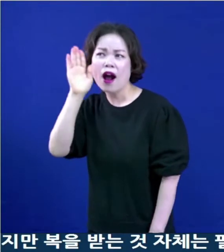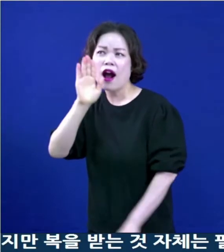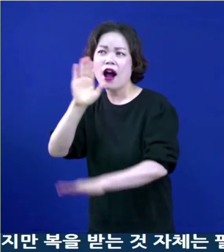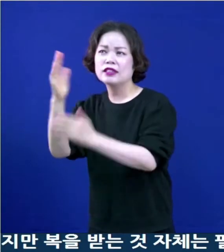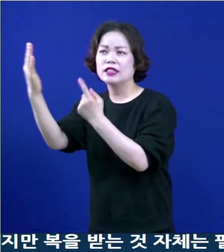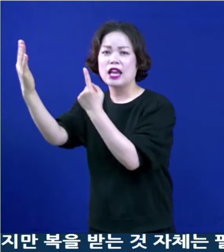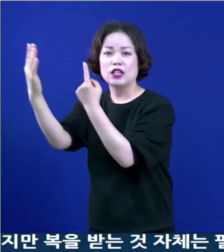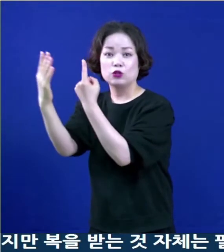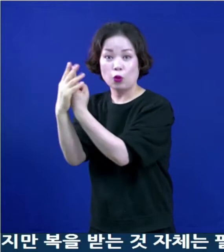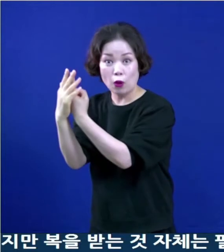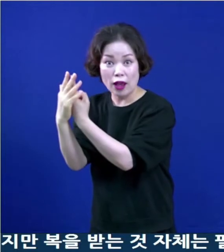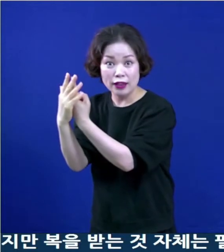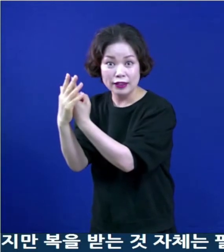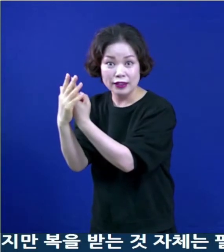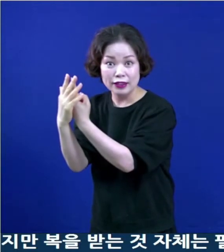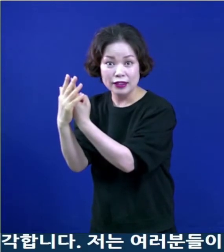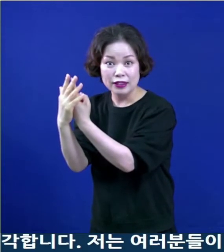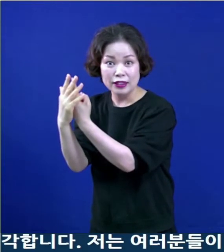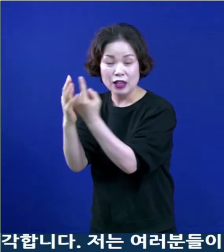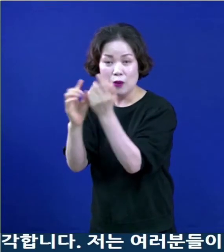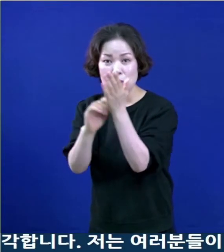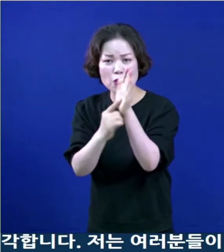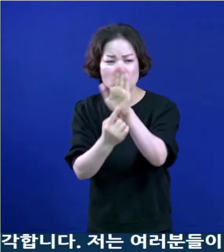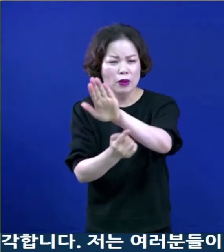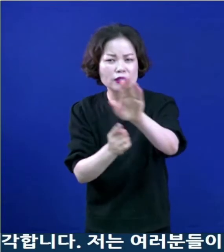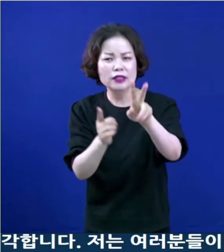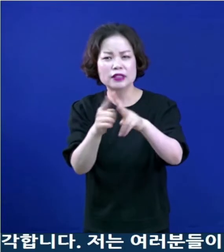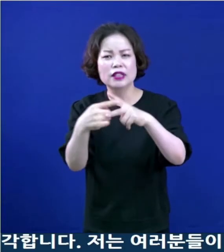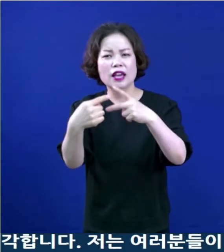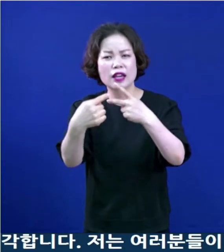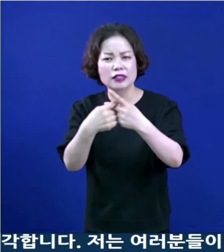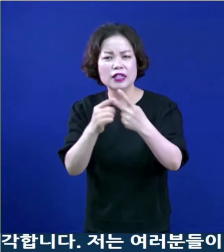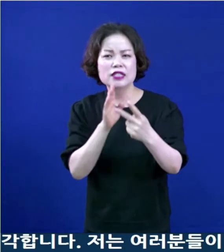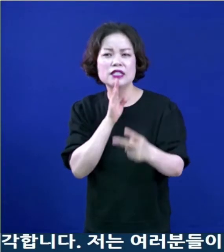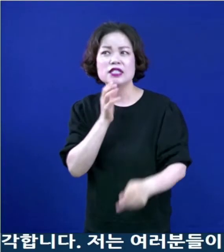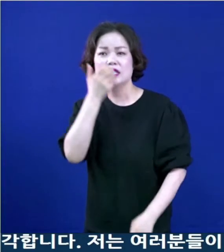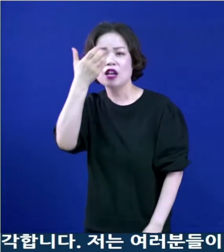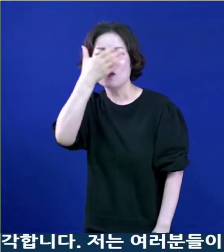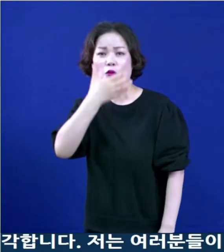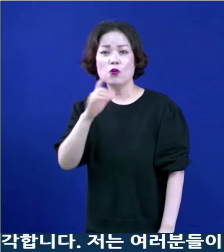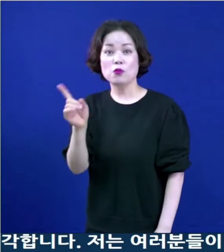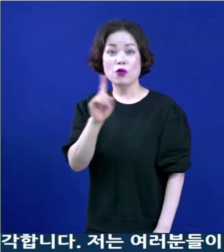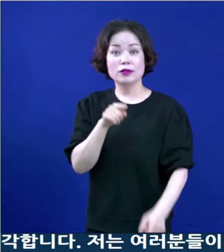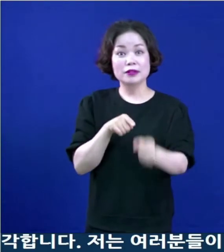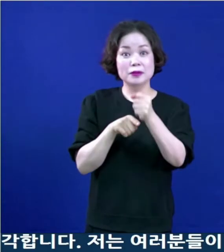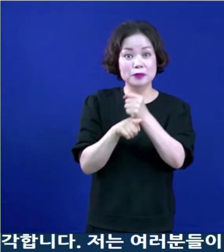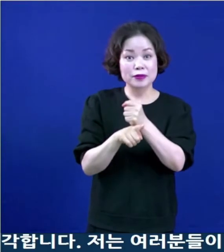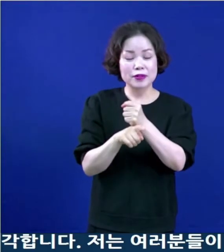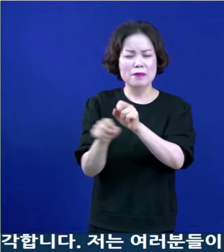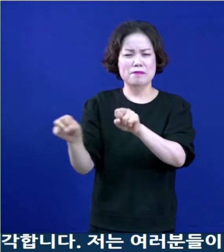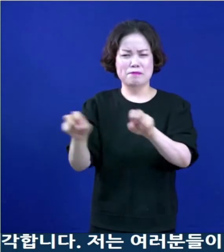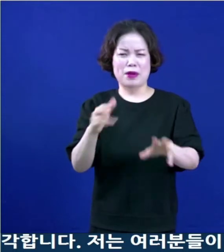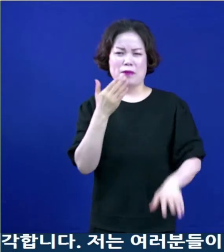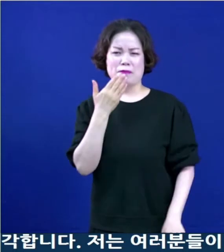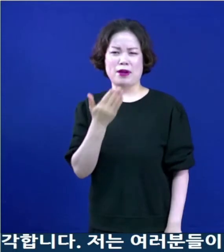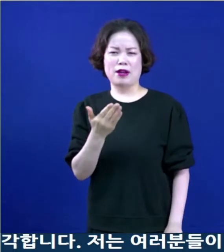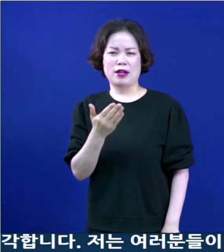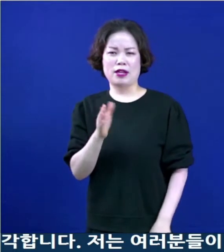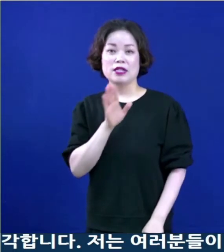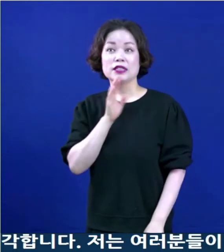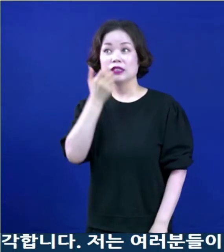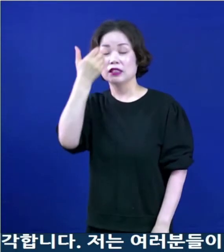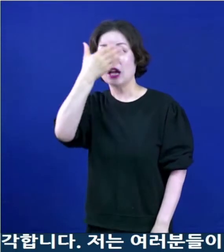속한, 이 표현만 우리가 이해하고 있어도 신령한 복이 무엇을 의미하는지 금방 알 수 있습니다. 신령한